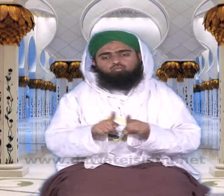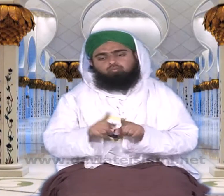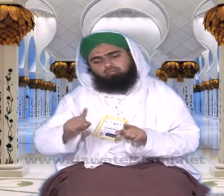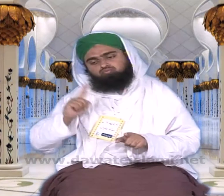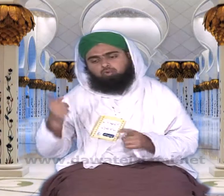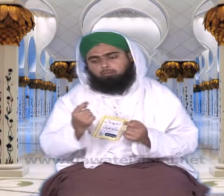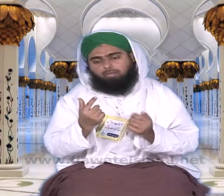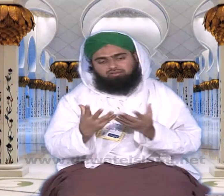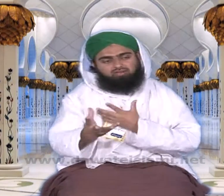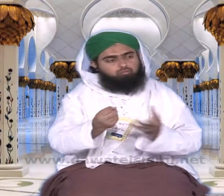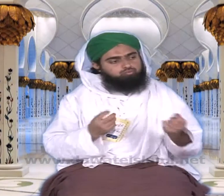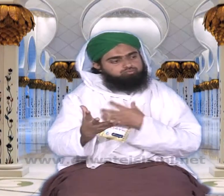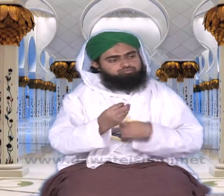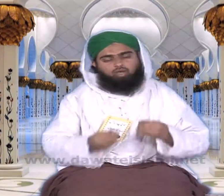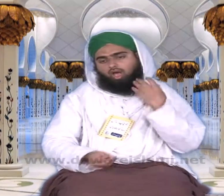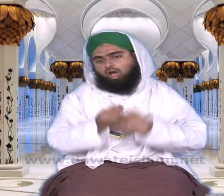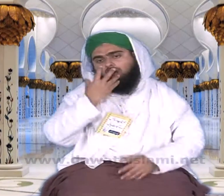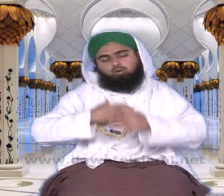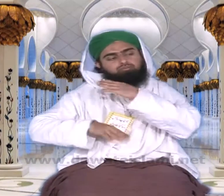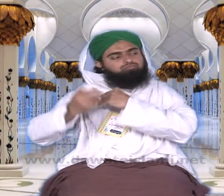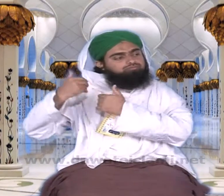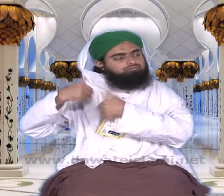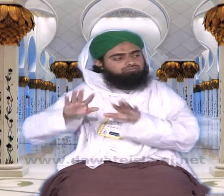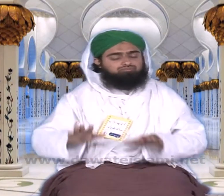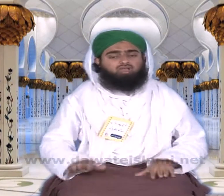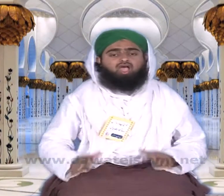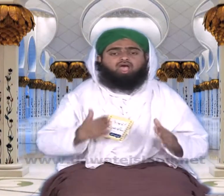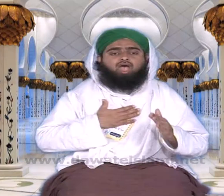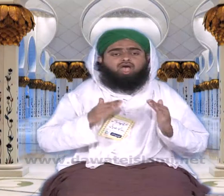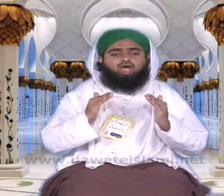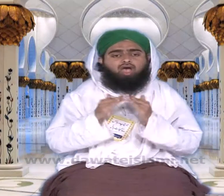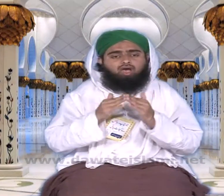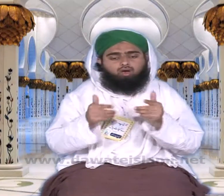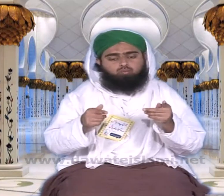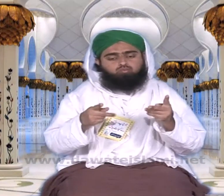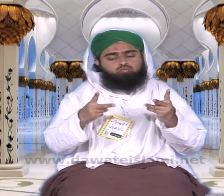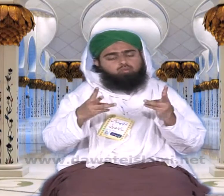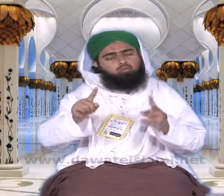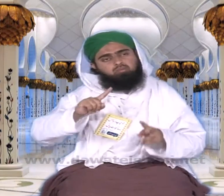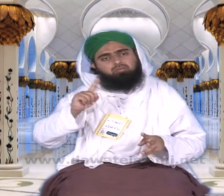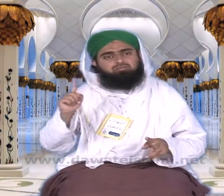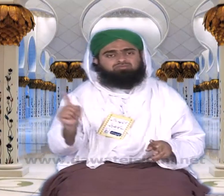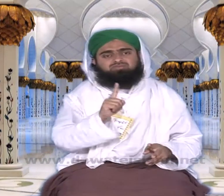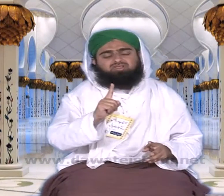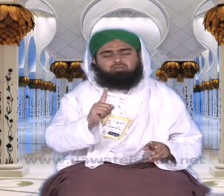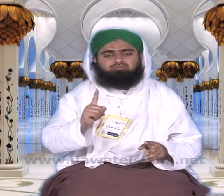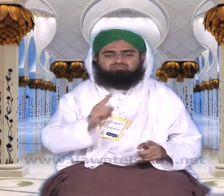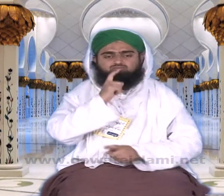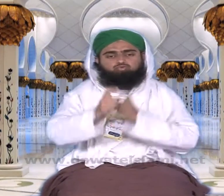اس کے ورسہ نے اس کو مل بات کر کھا لیا اس کے مکانات اندہ اندہ مکانات کوٹھیا بنگ